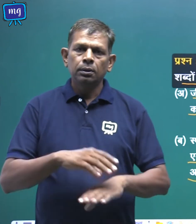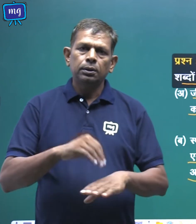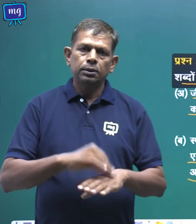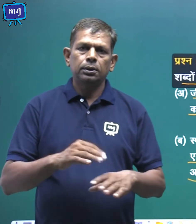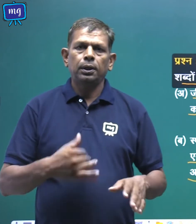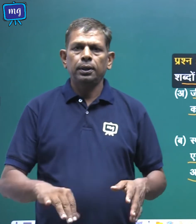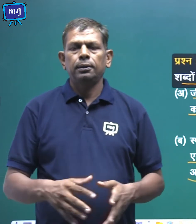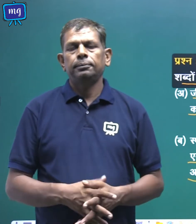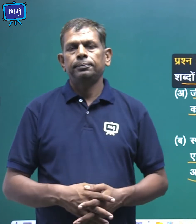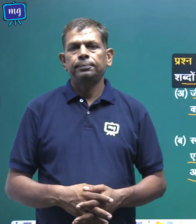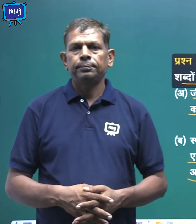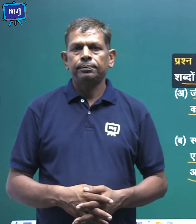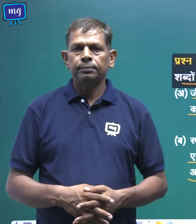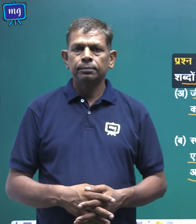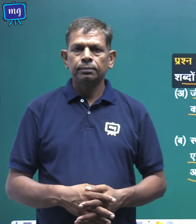स्थलीय।